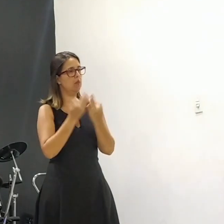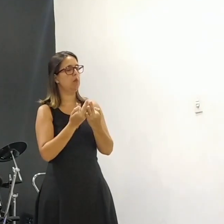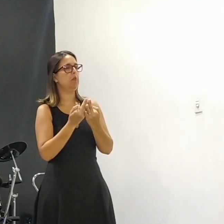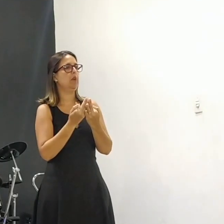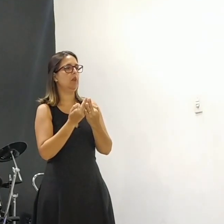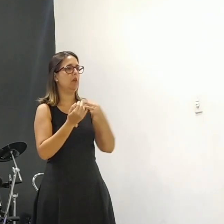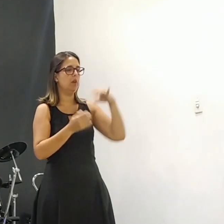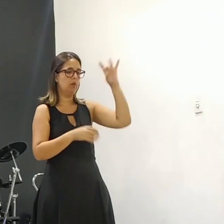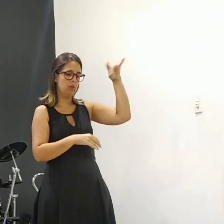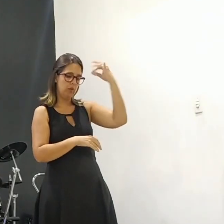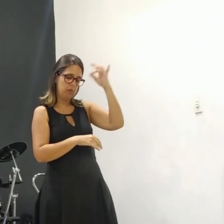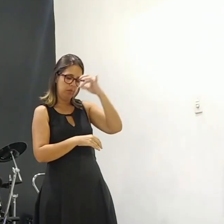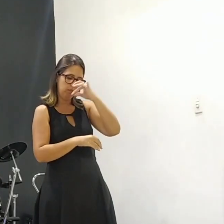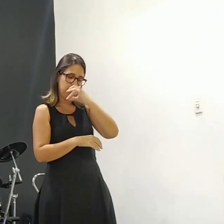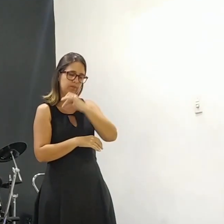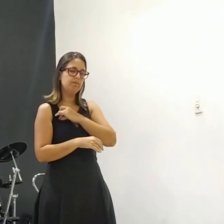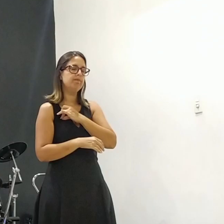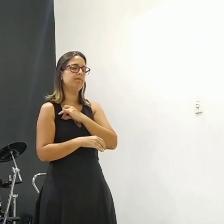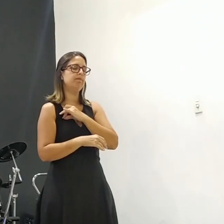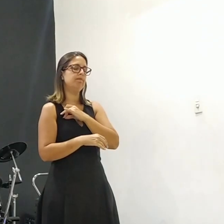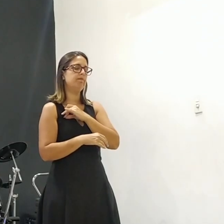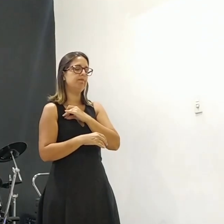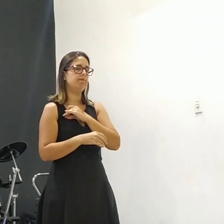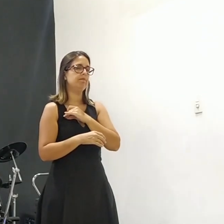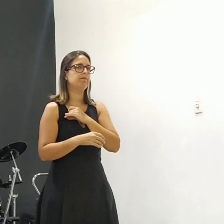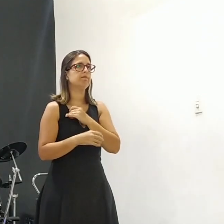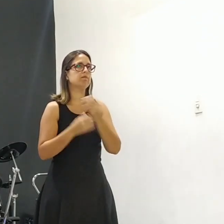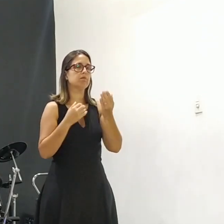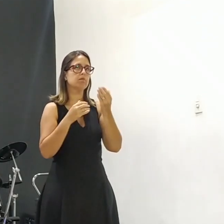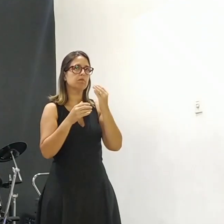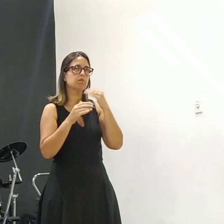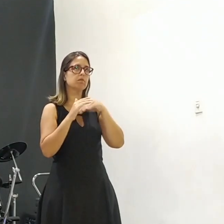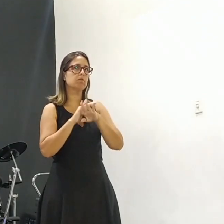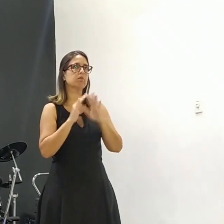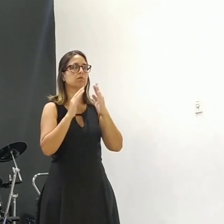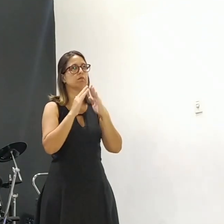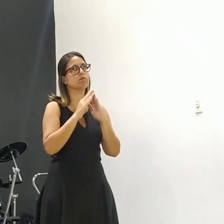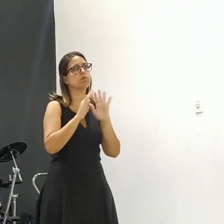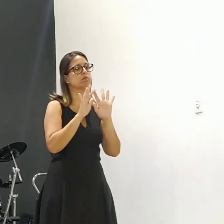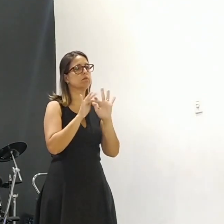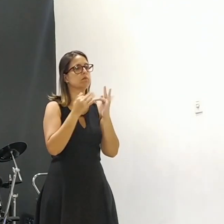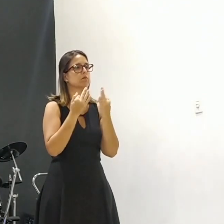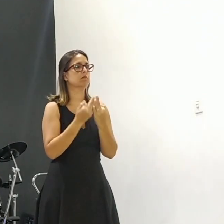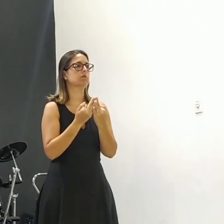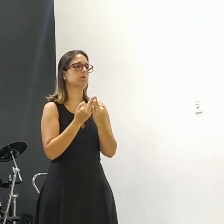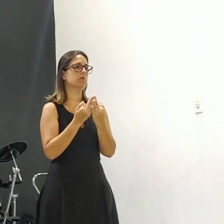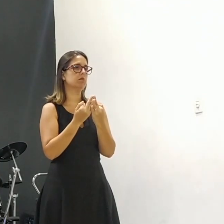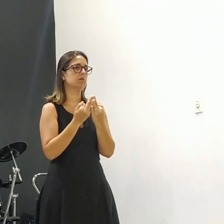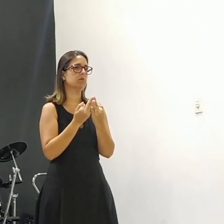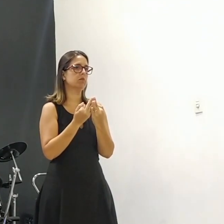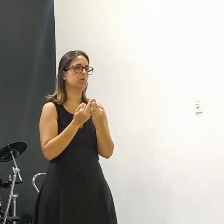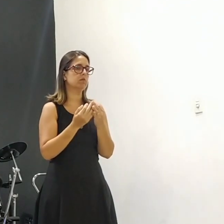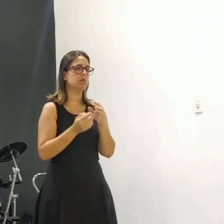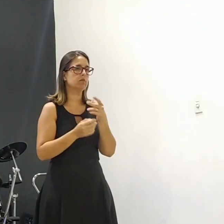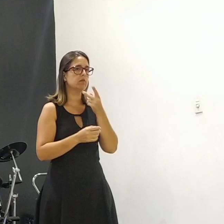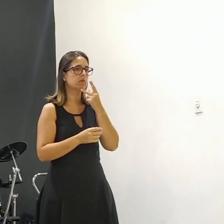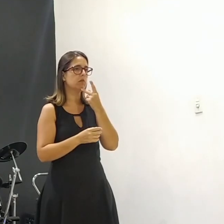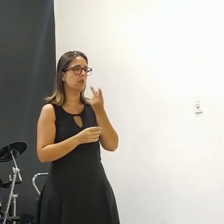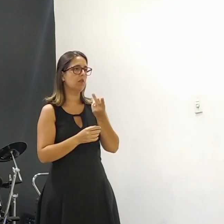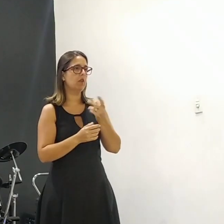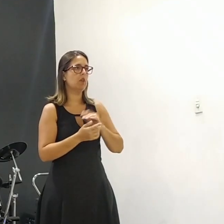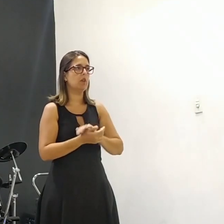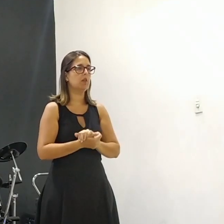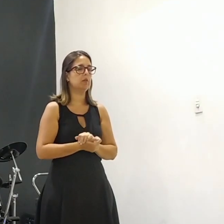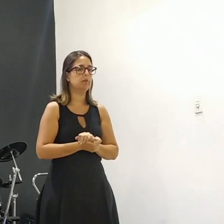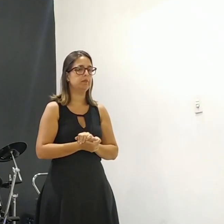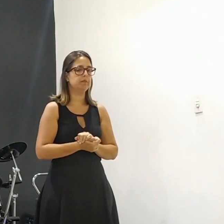águas têm entrado, dentro do nosso lar, dentro da nossa família, que aqui ele está falando que é o mundo,